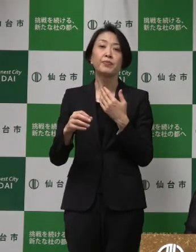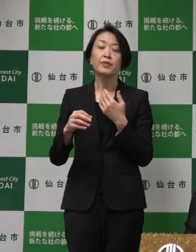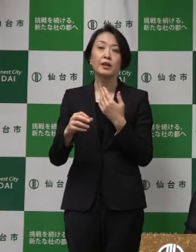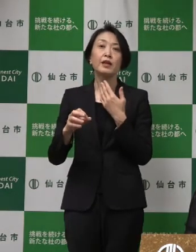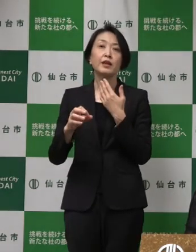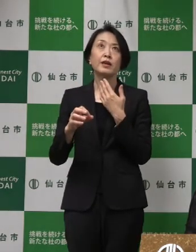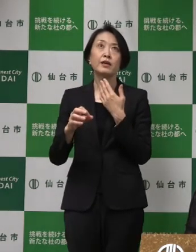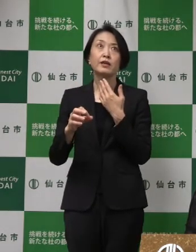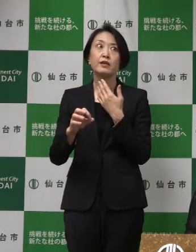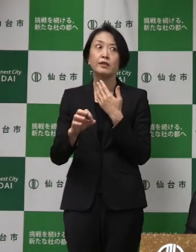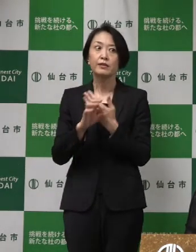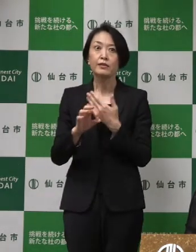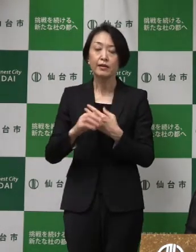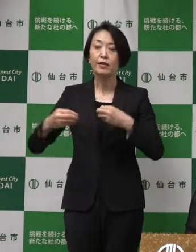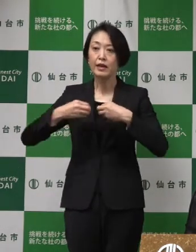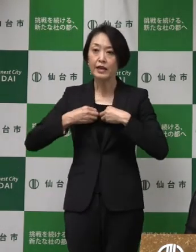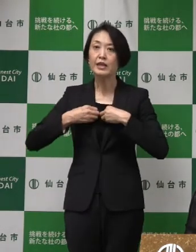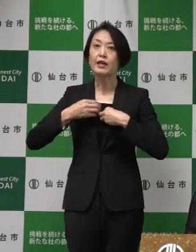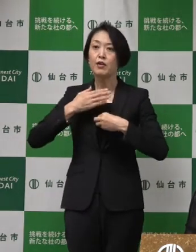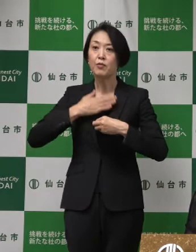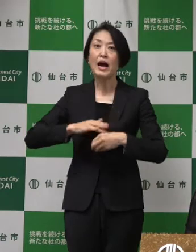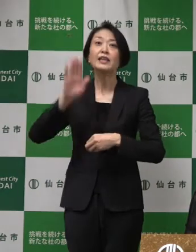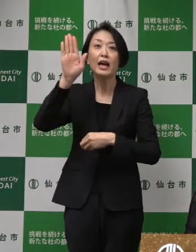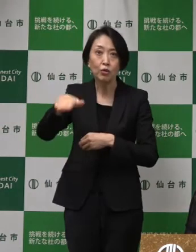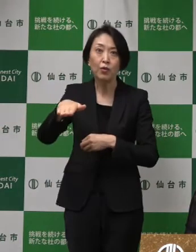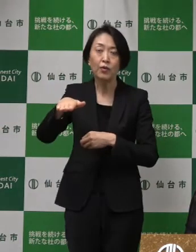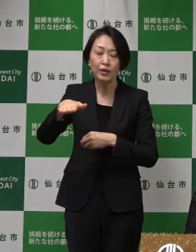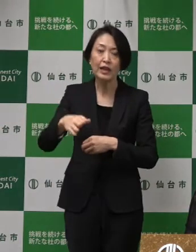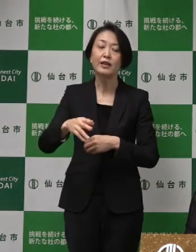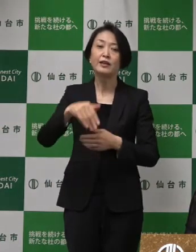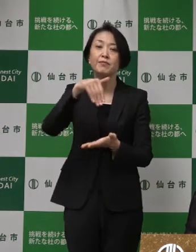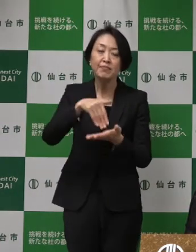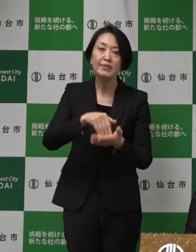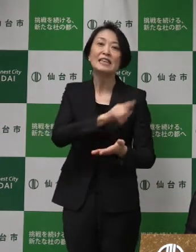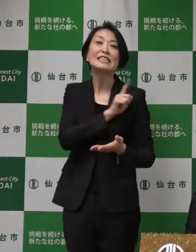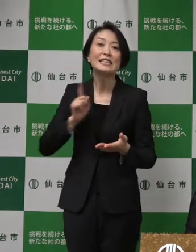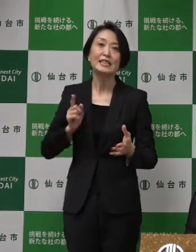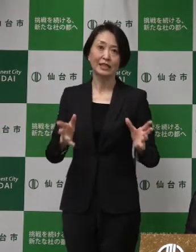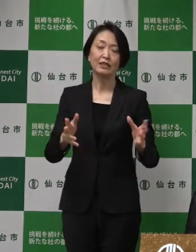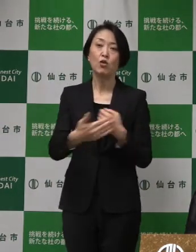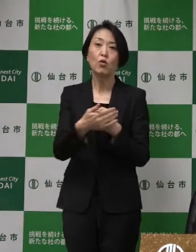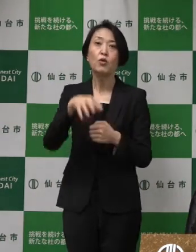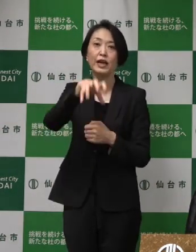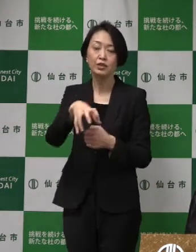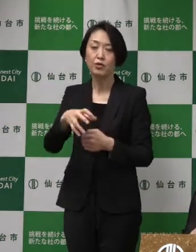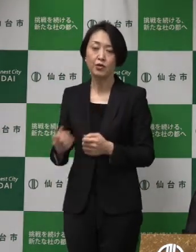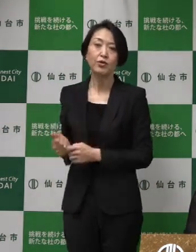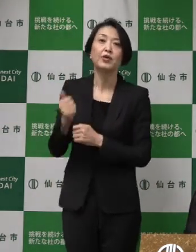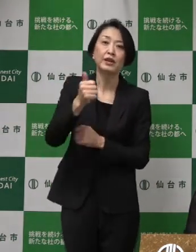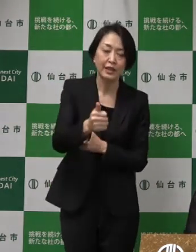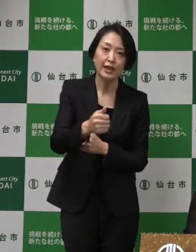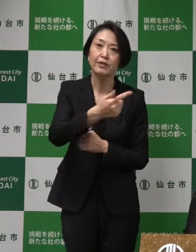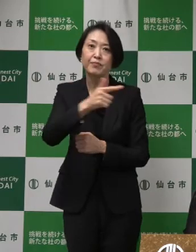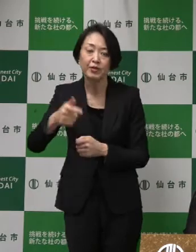日ということですけれども、臨時休校として保健所による疫学調査や、消毒作業を行った上で学校を再開